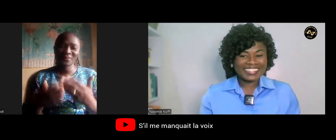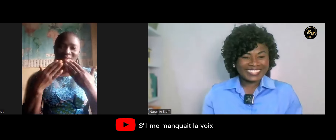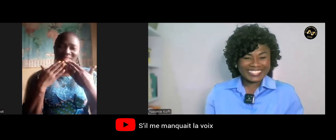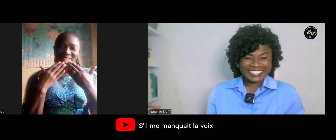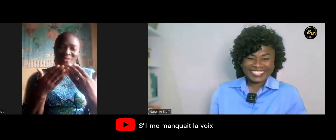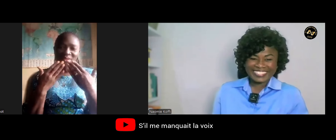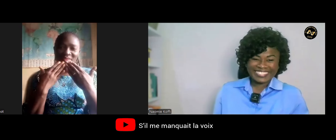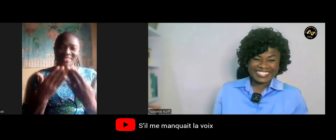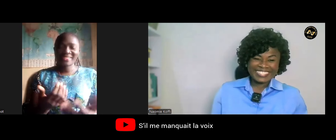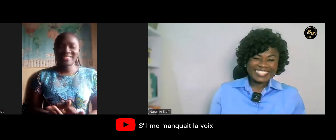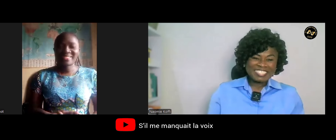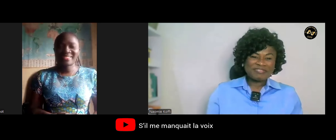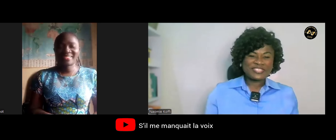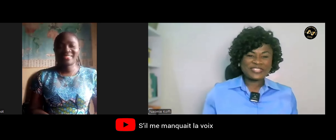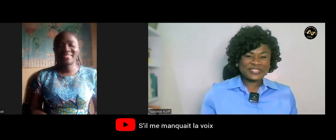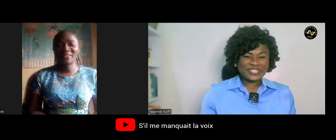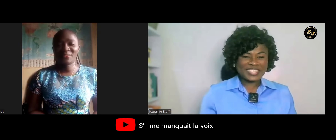va?